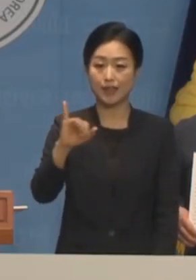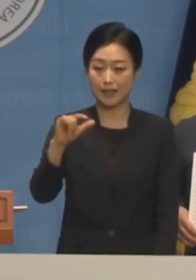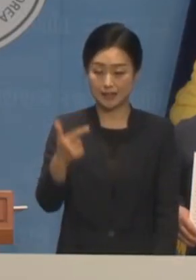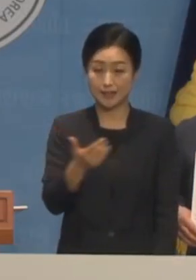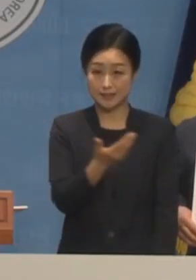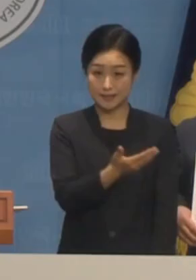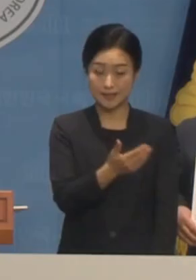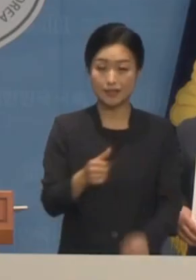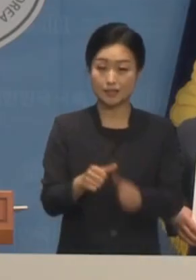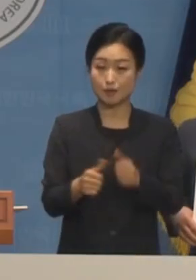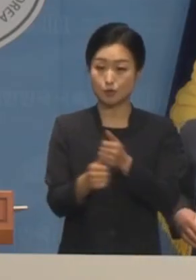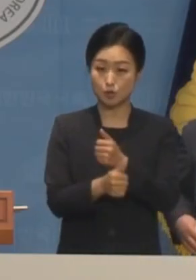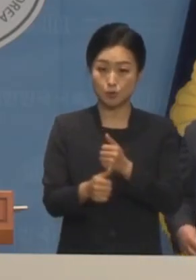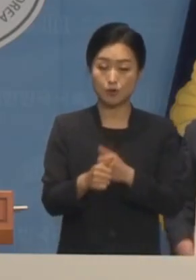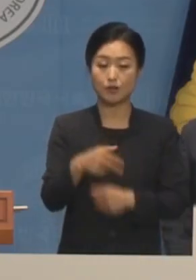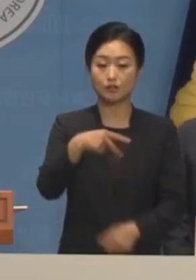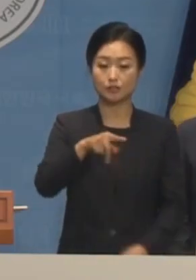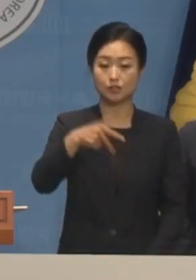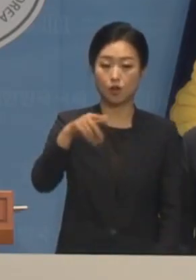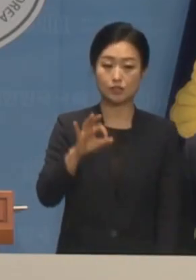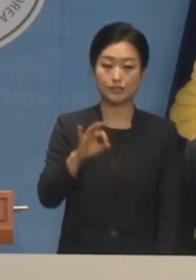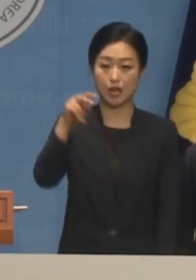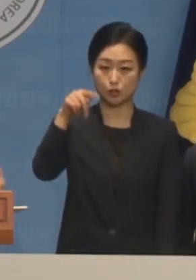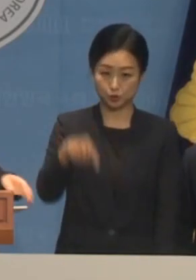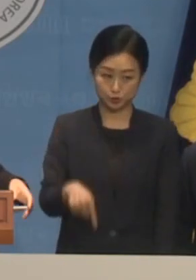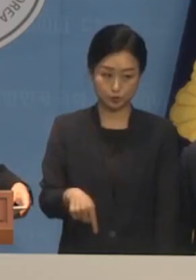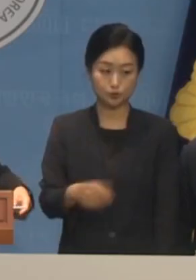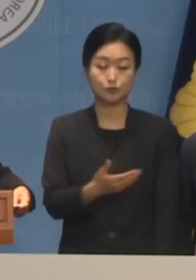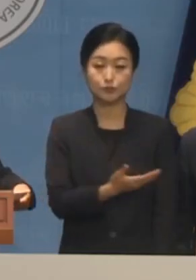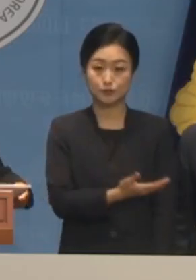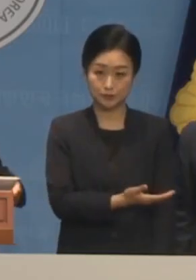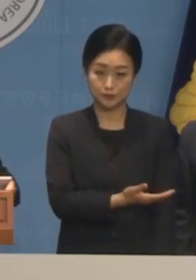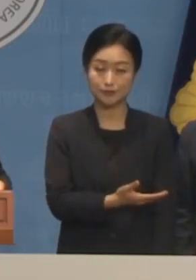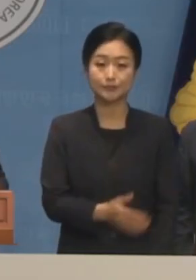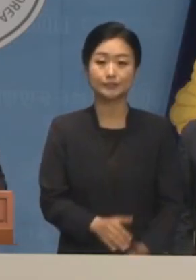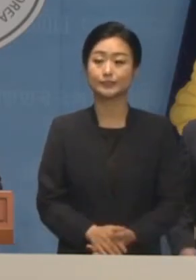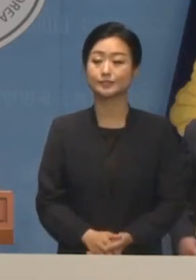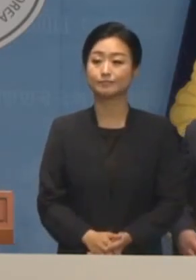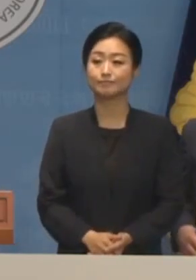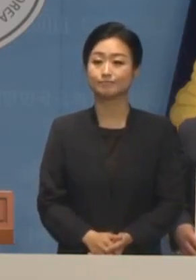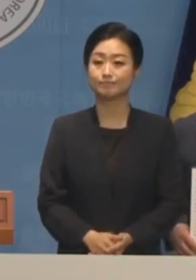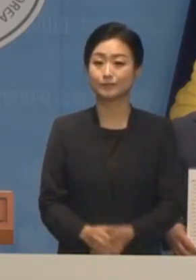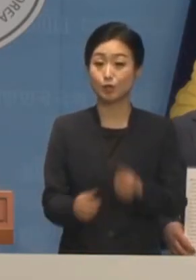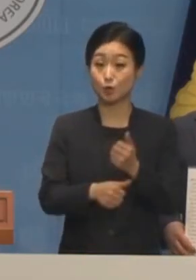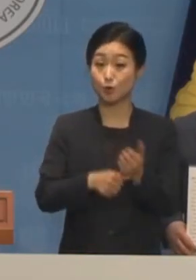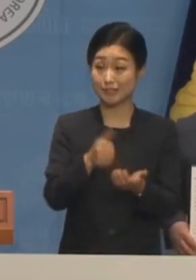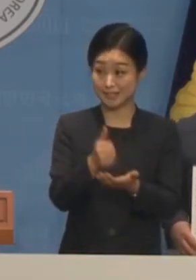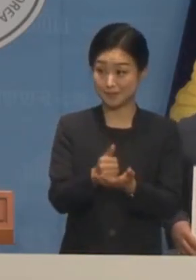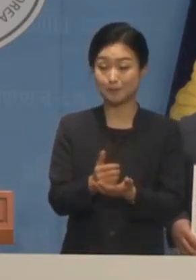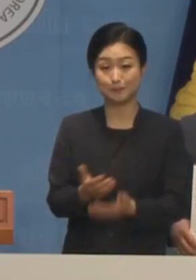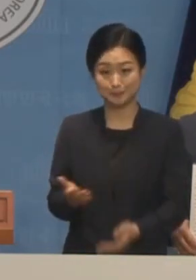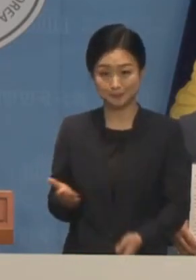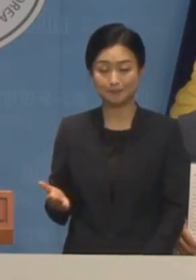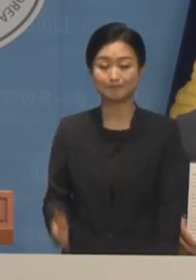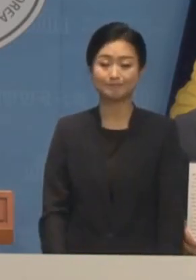자문위원인 서장수 위원님 오셨습니다 예 그러면 주철 위원장님 모두 바내